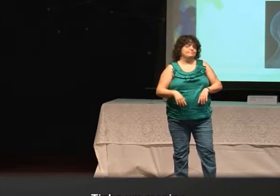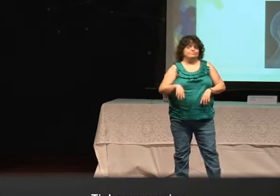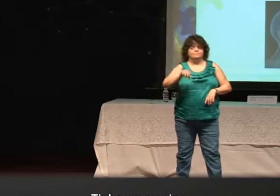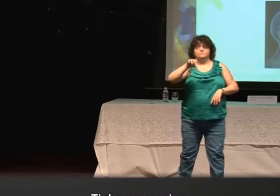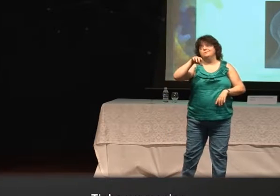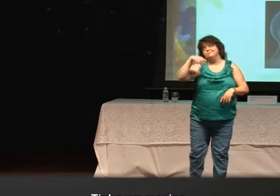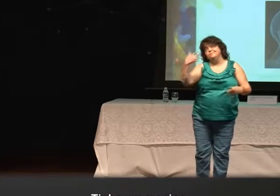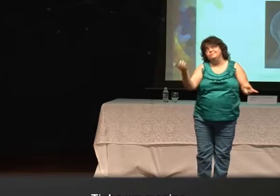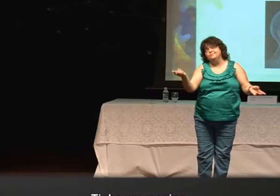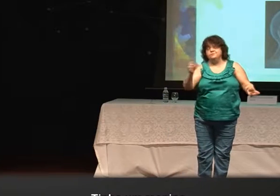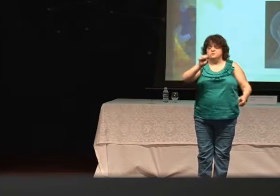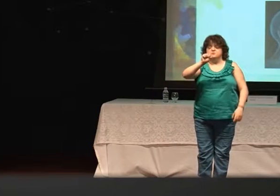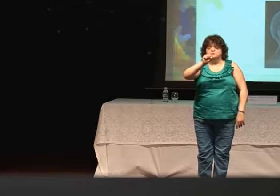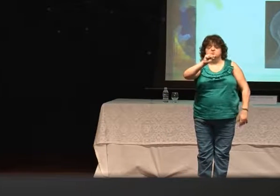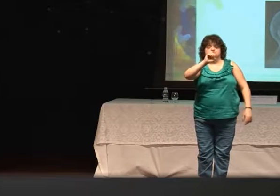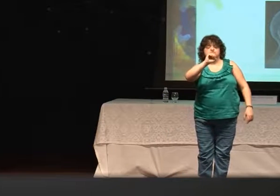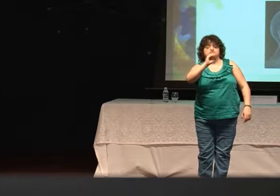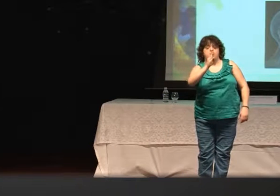Tinha um menino...